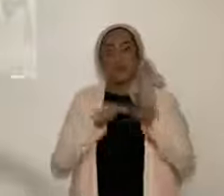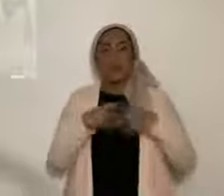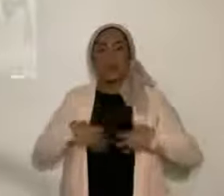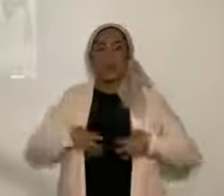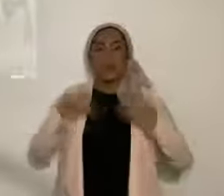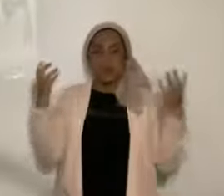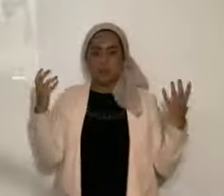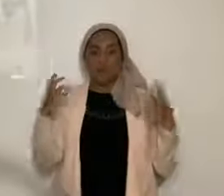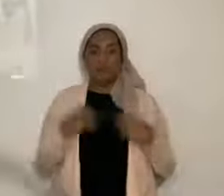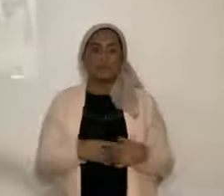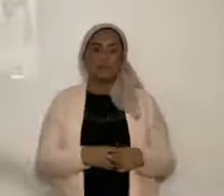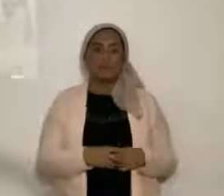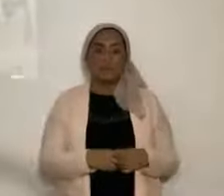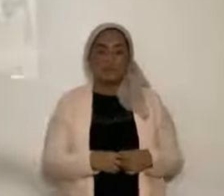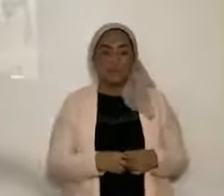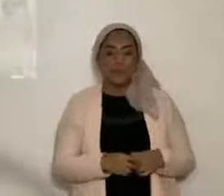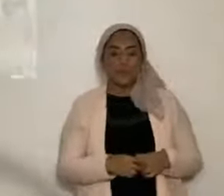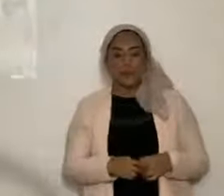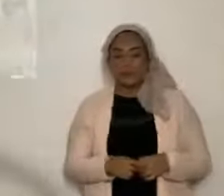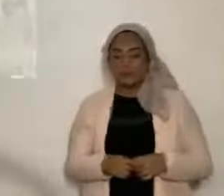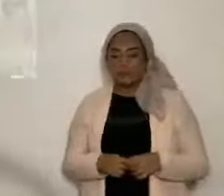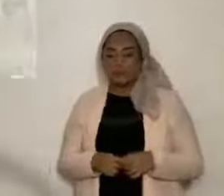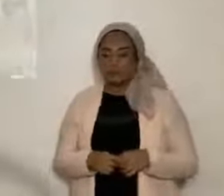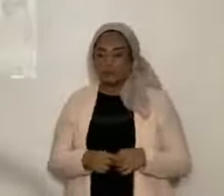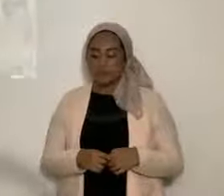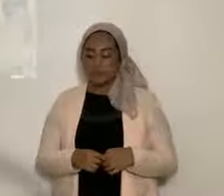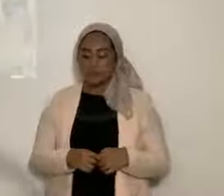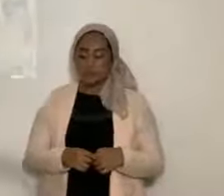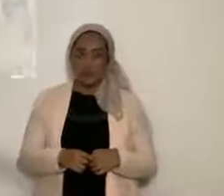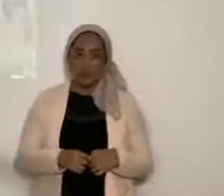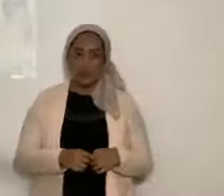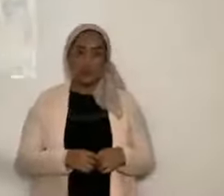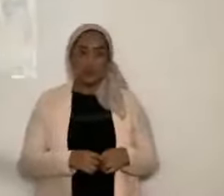la tribulación. Bueno,